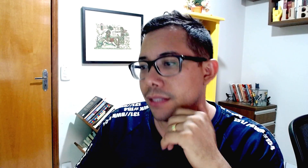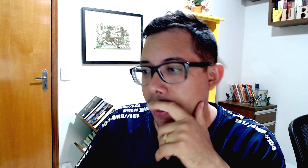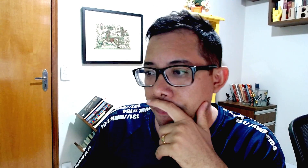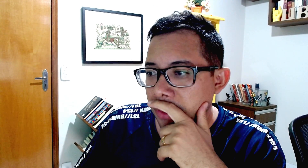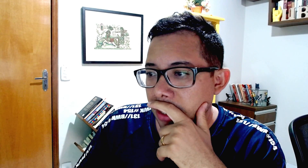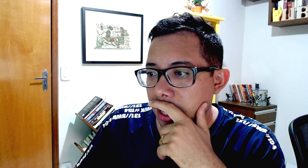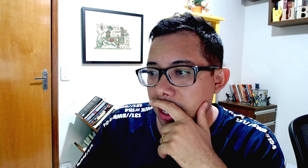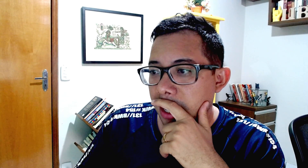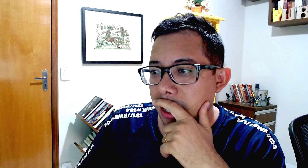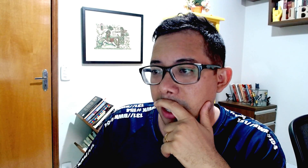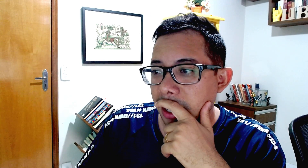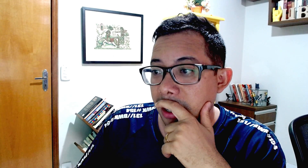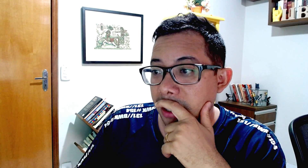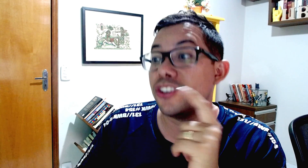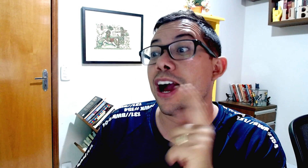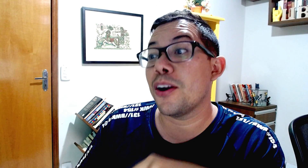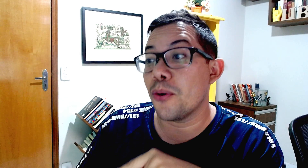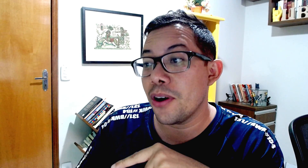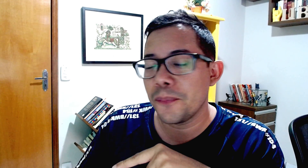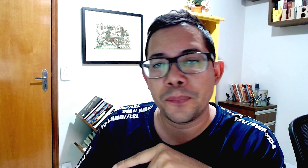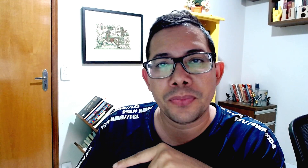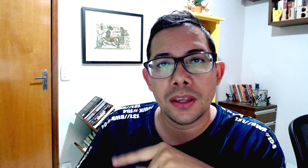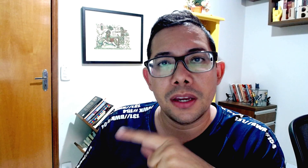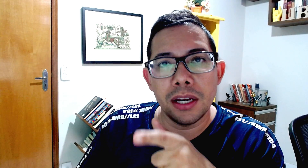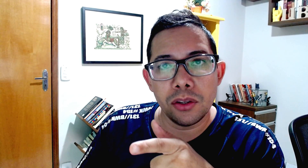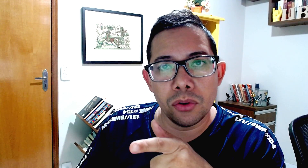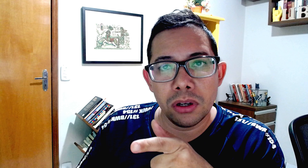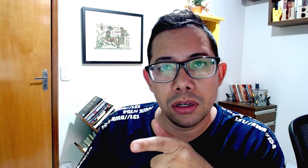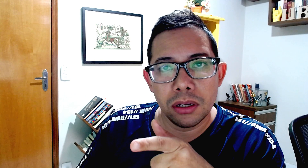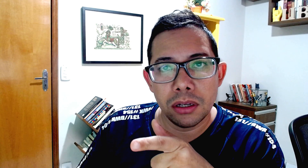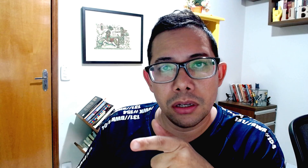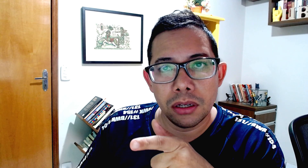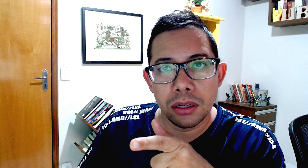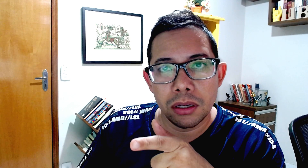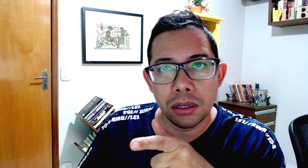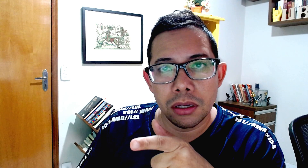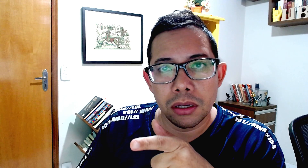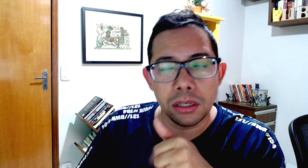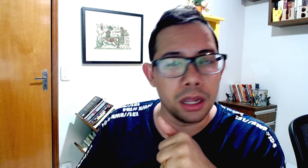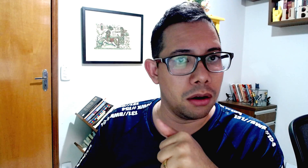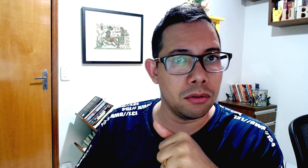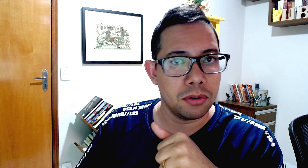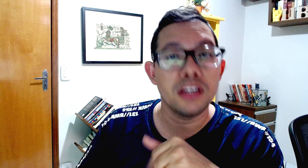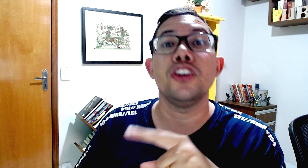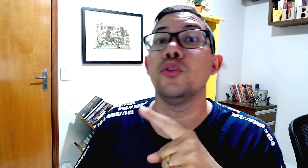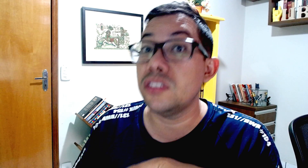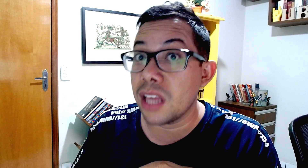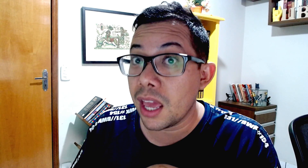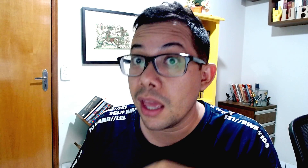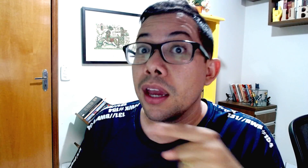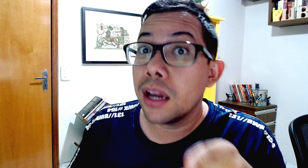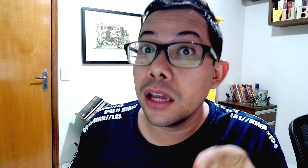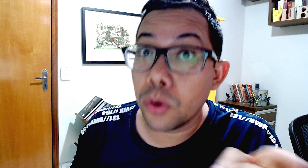tá? Que Jacó ganhou. Não, que José ganhou